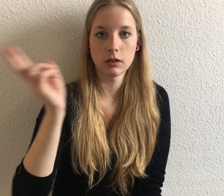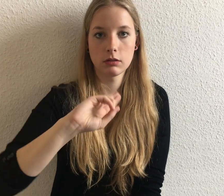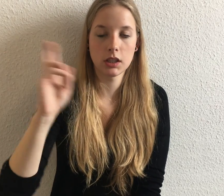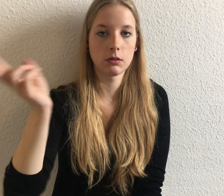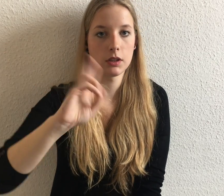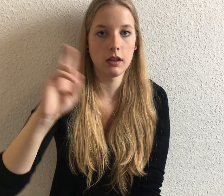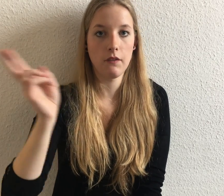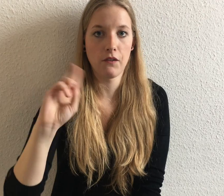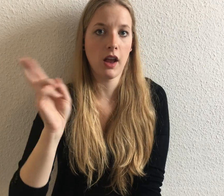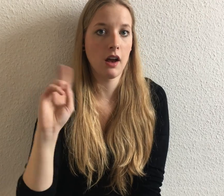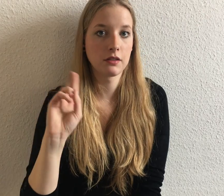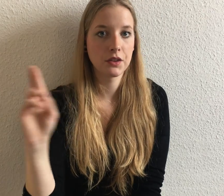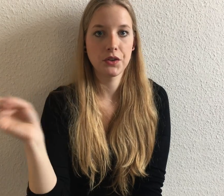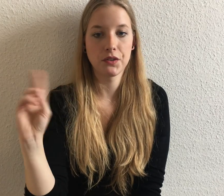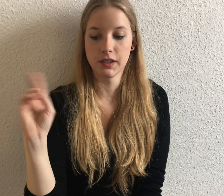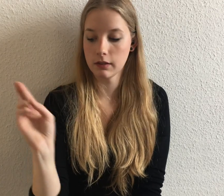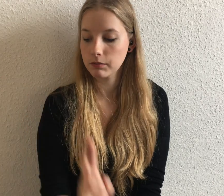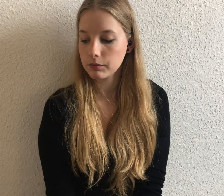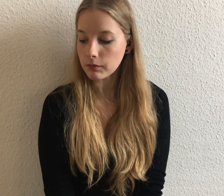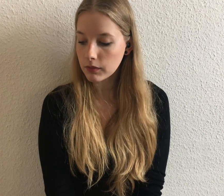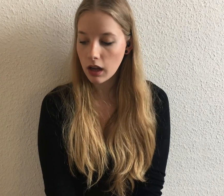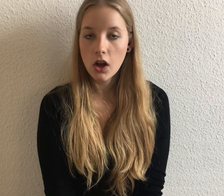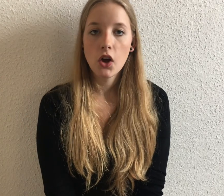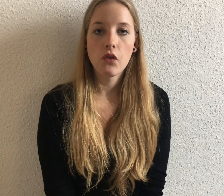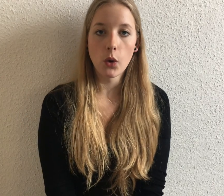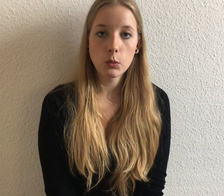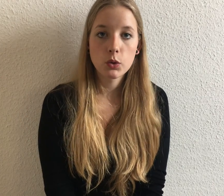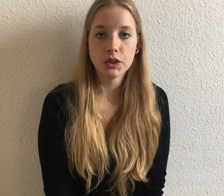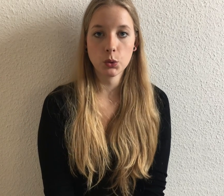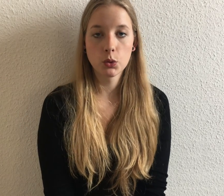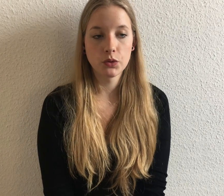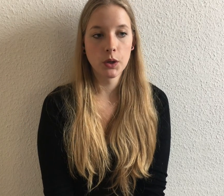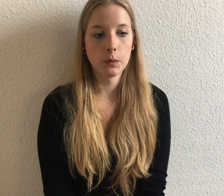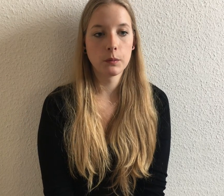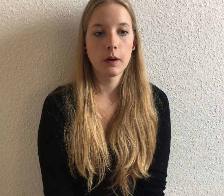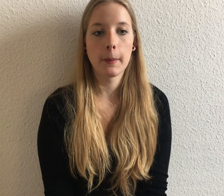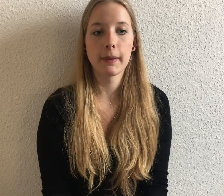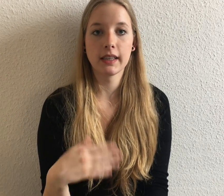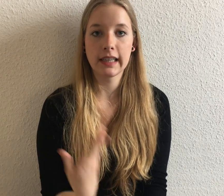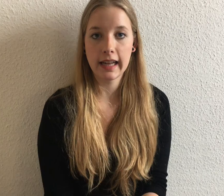wir sozusagen hin und her, wer. Warum und wieso haben beide die gleiche,